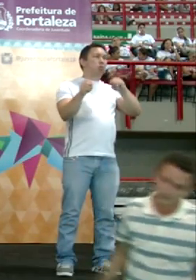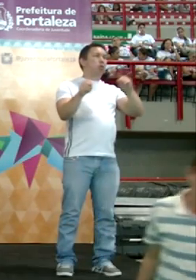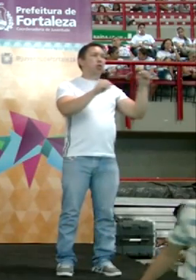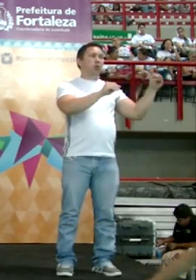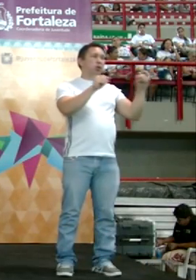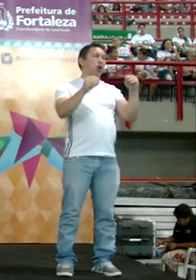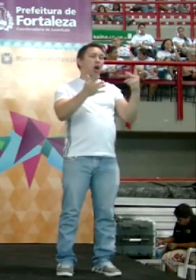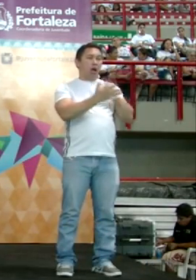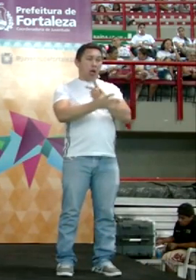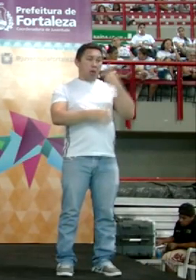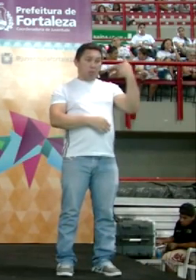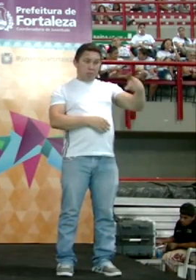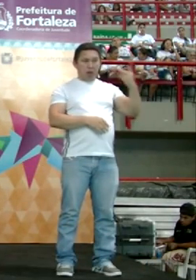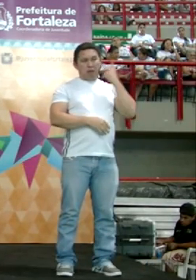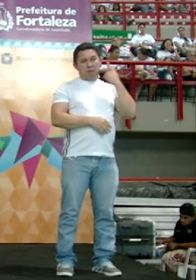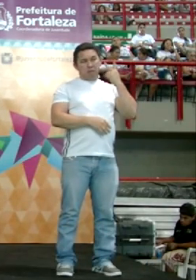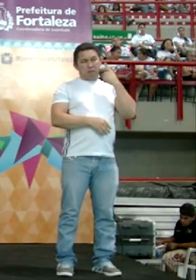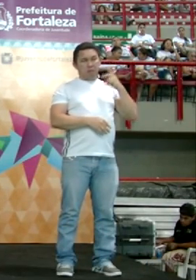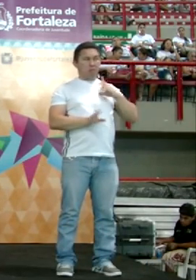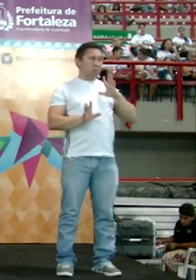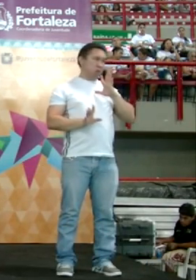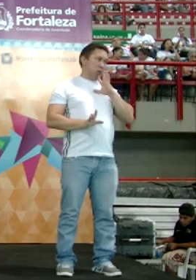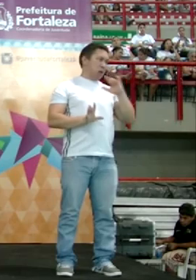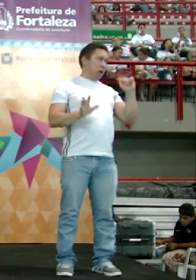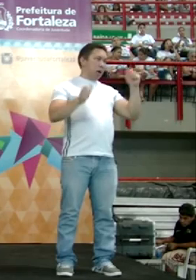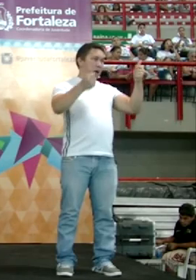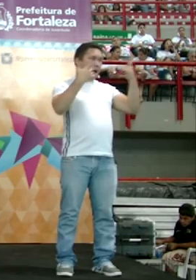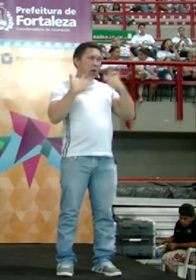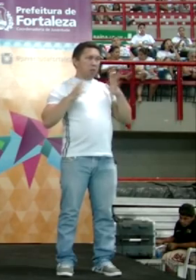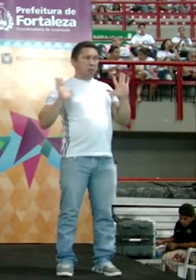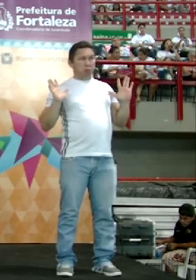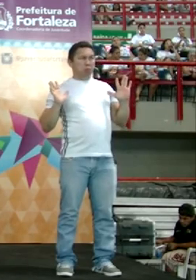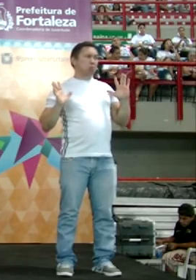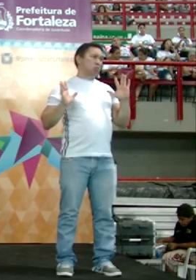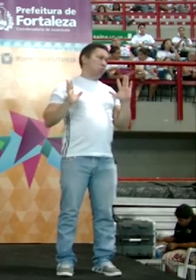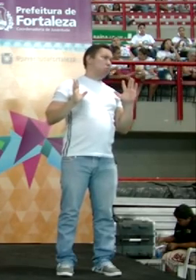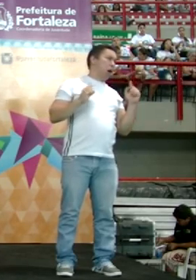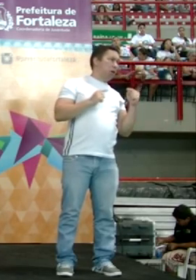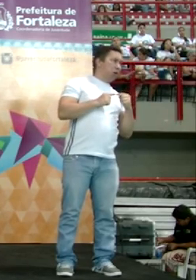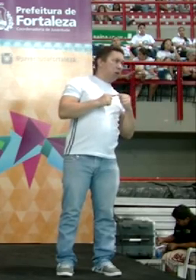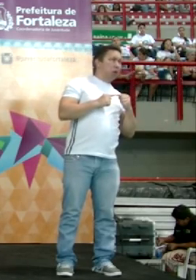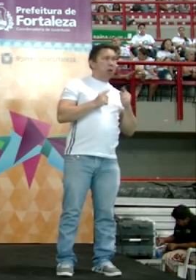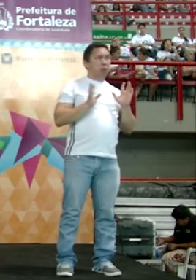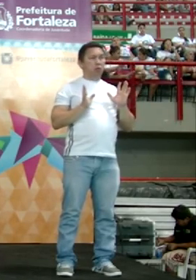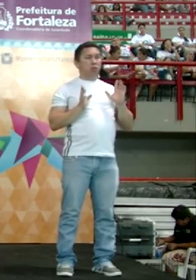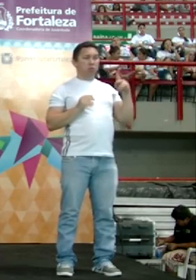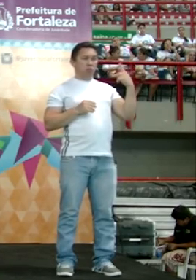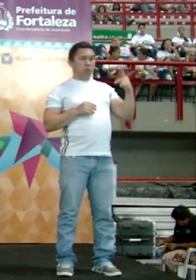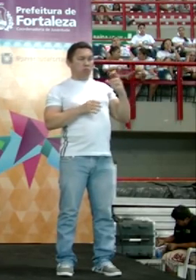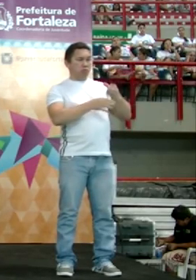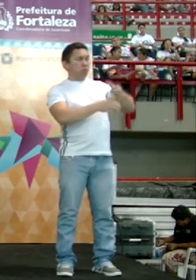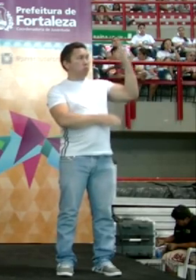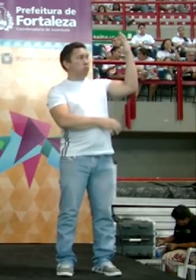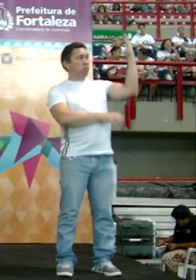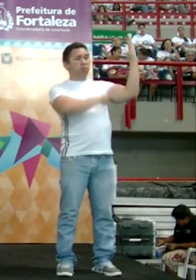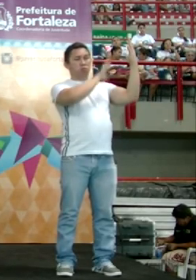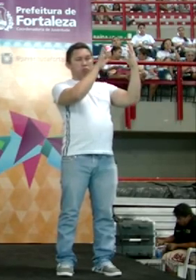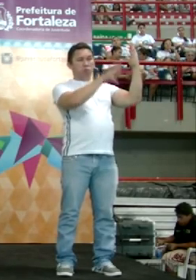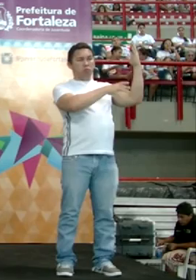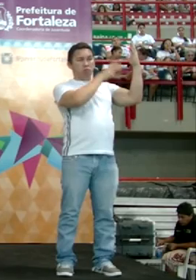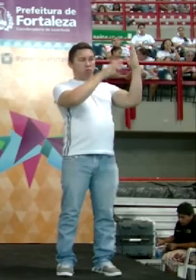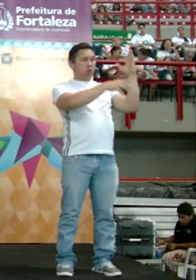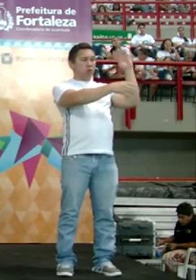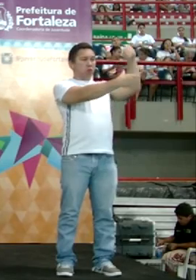assim, aqui no Ceará, pelo menos eu não conheço, pode até ser que tenha, os nossos aerogeradores não são colocados